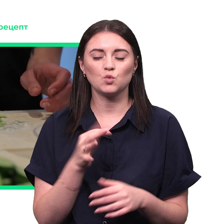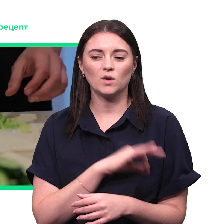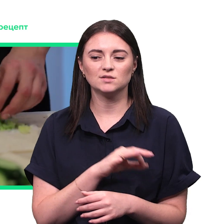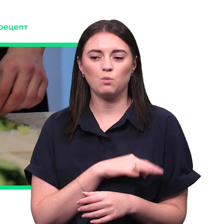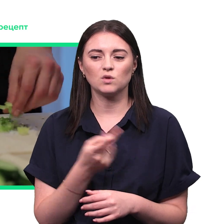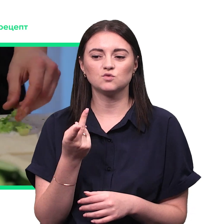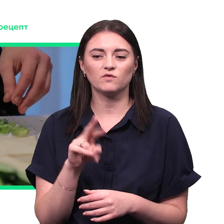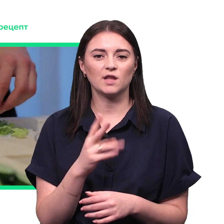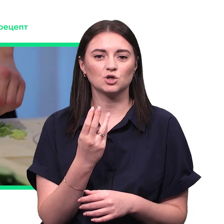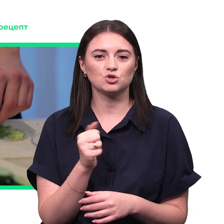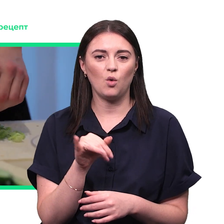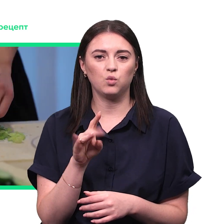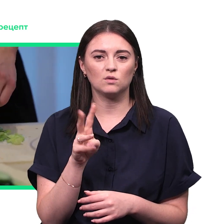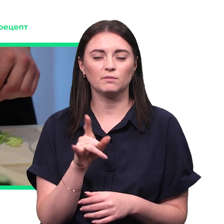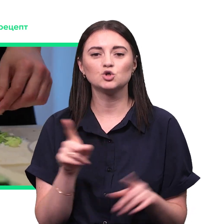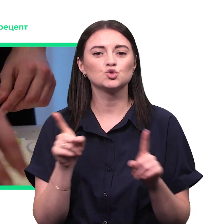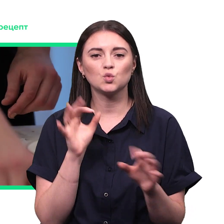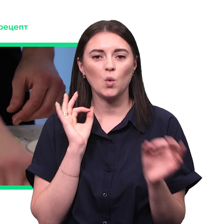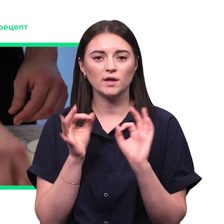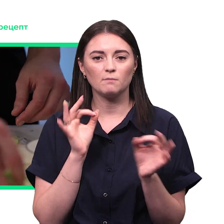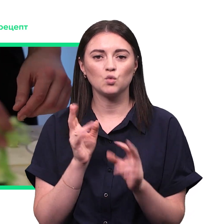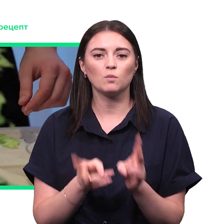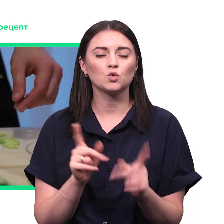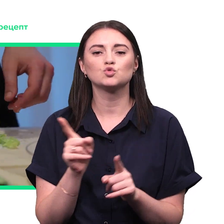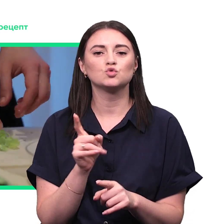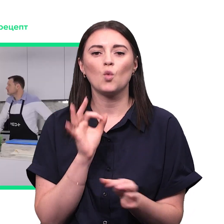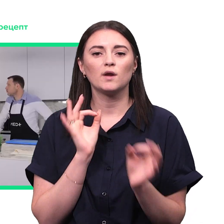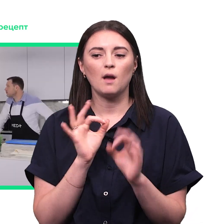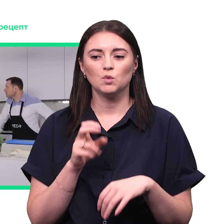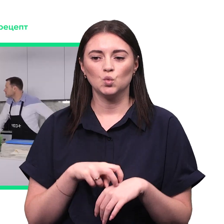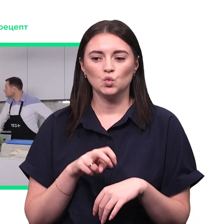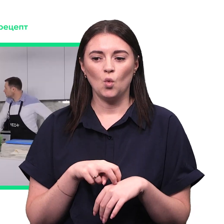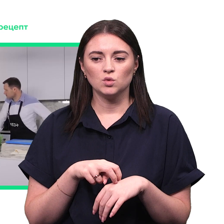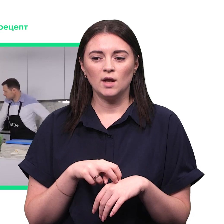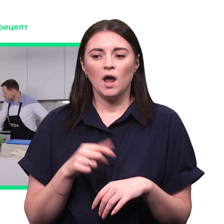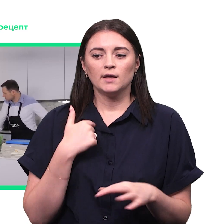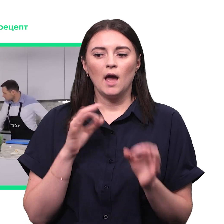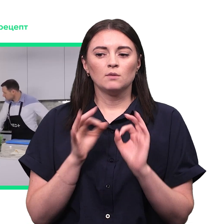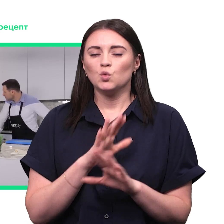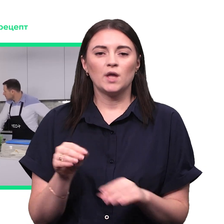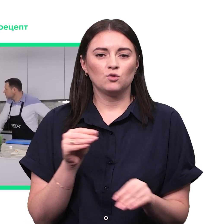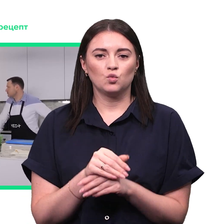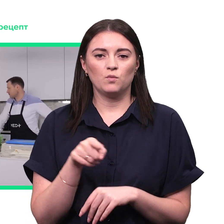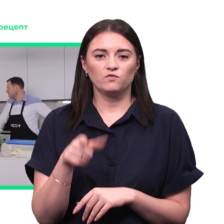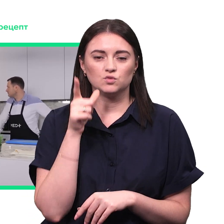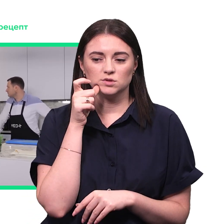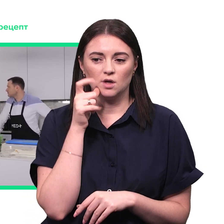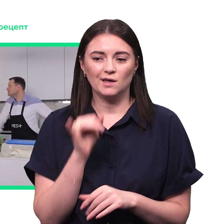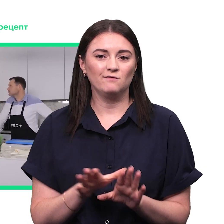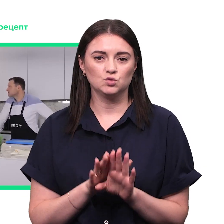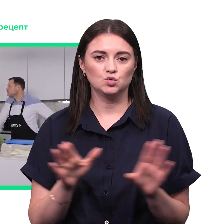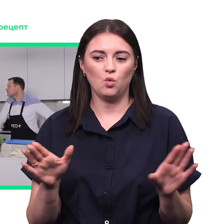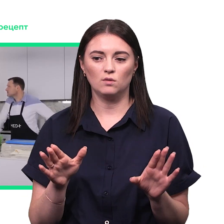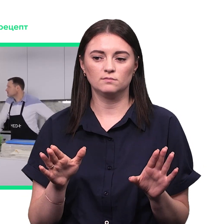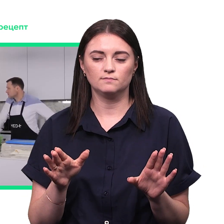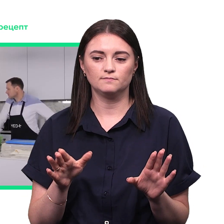для шаурмы. Что рекомендует повар, что рекомендует доктор? Какой я лаваш? Рекомендую не добавлять туда сахар. Вот и все. Да. Ну,